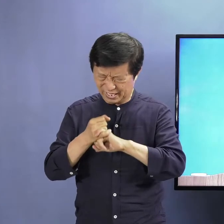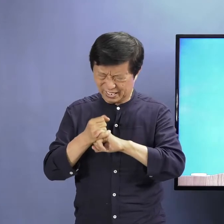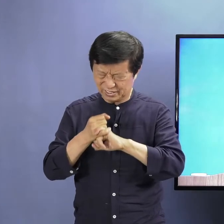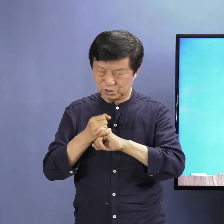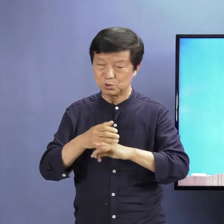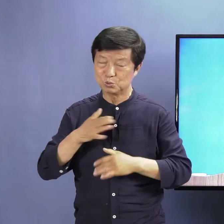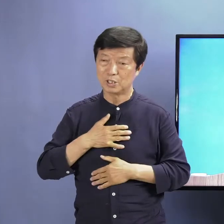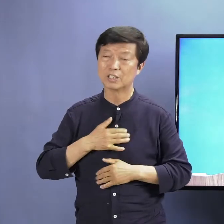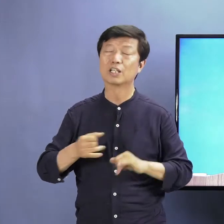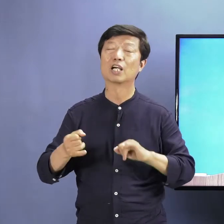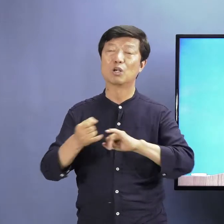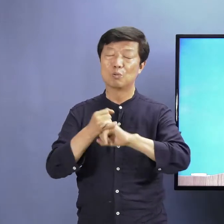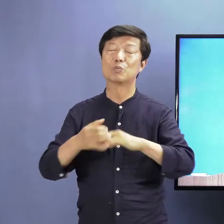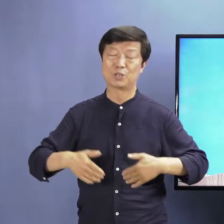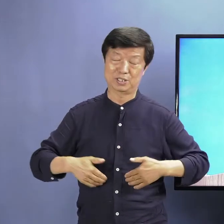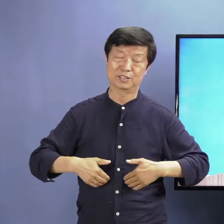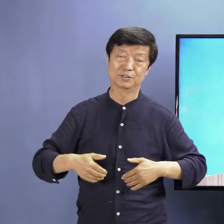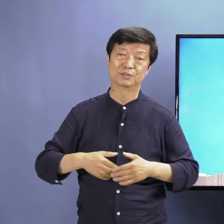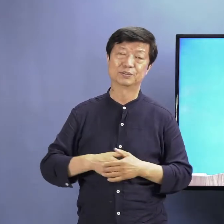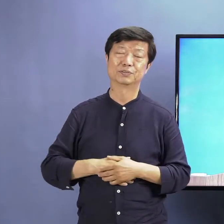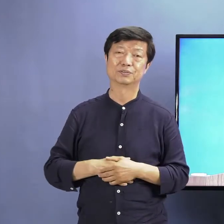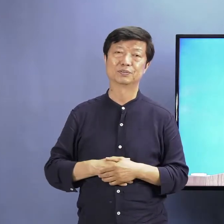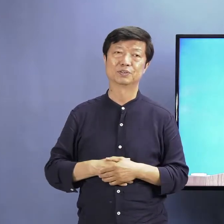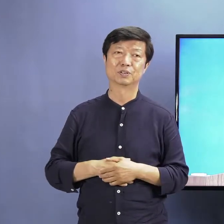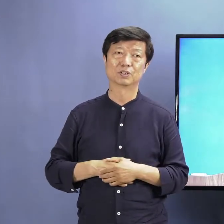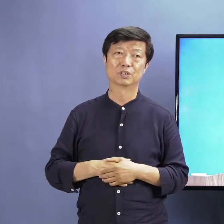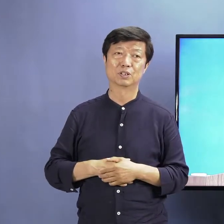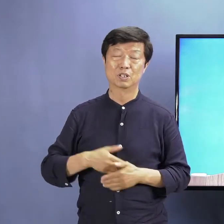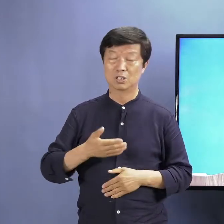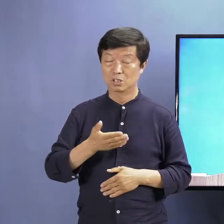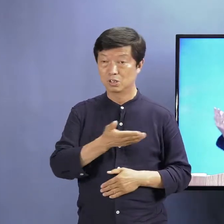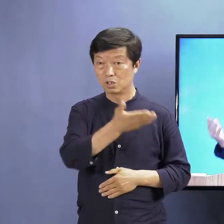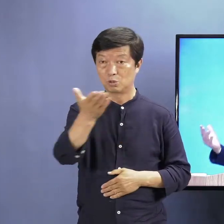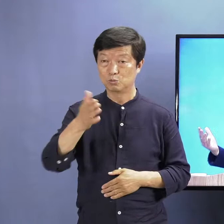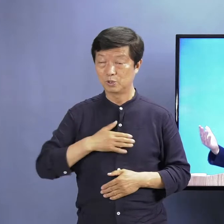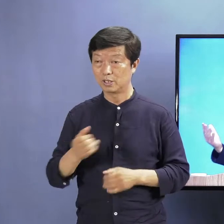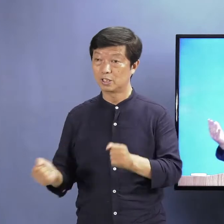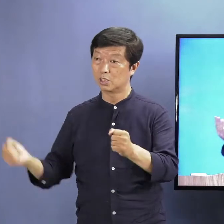우리가 풀어내야 된다고 말이에요. 이거 회복 못하면요, 우리한테 소망이 없어요.